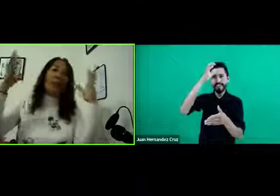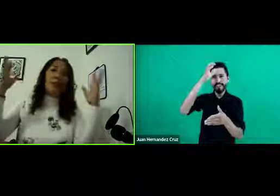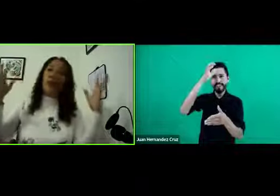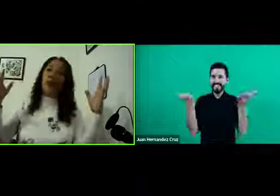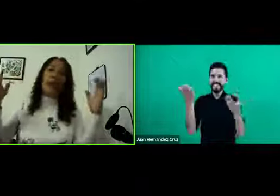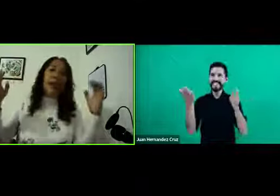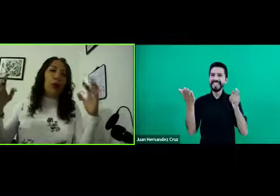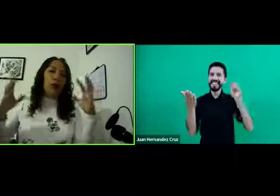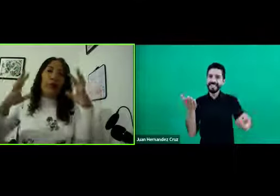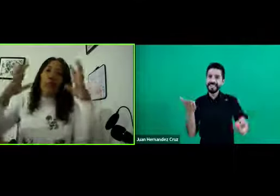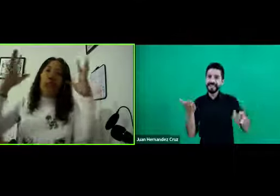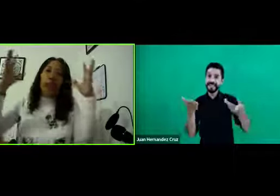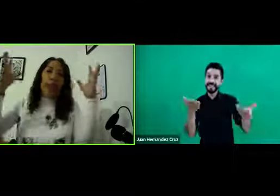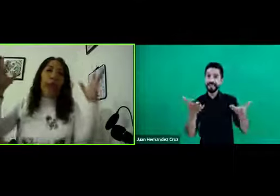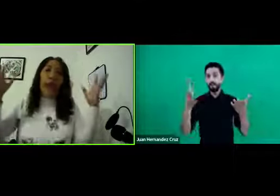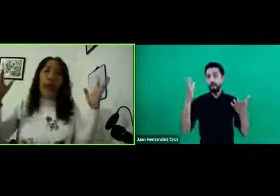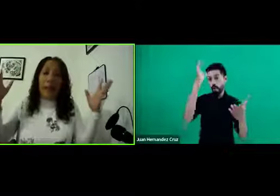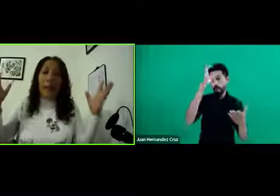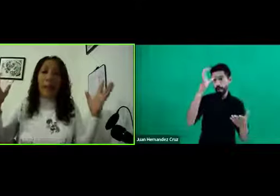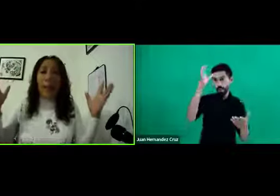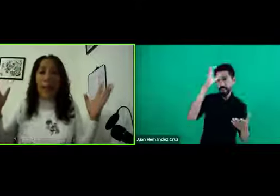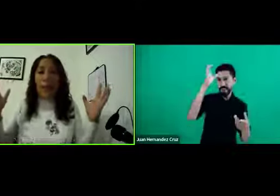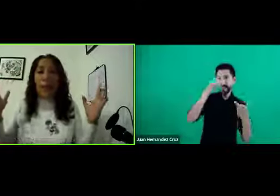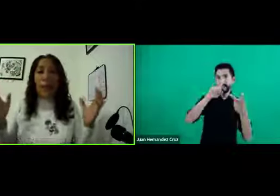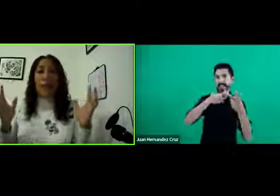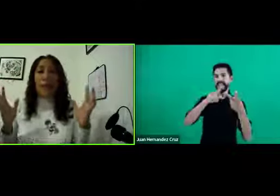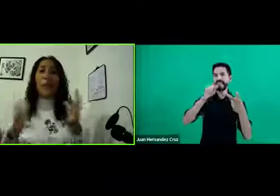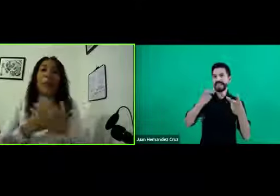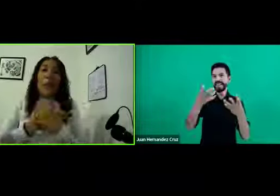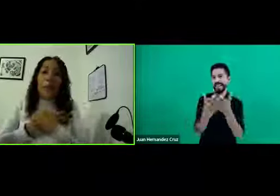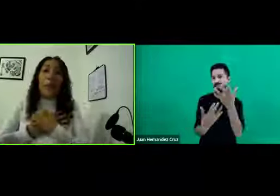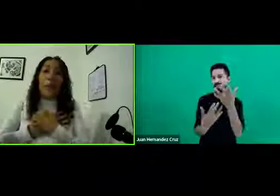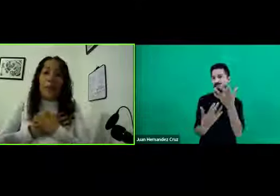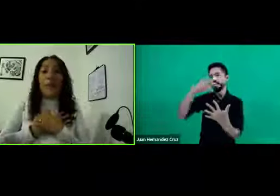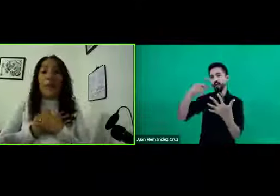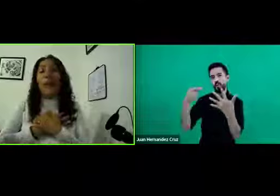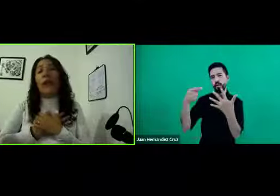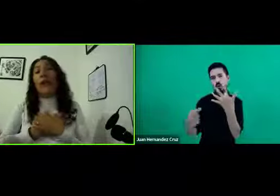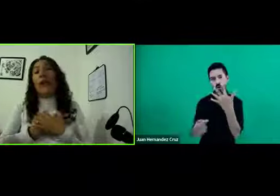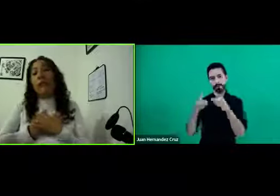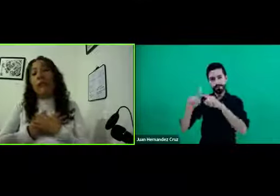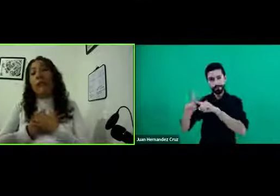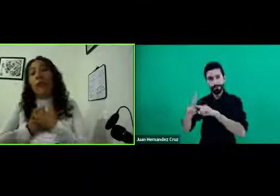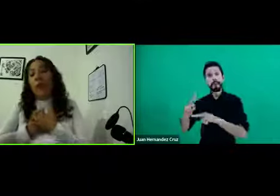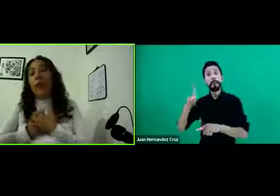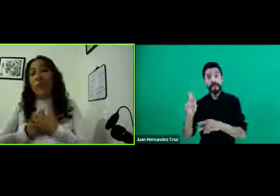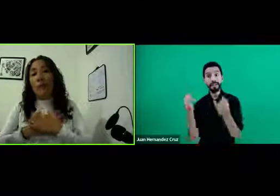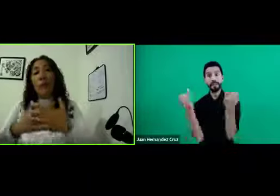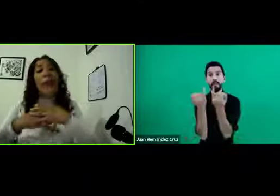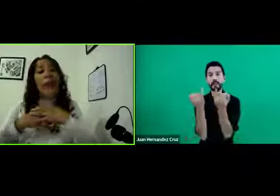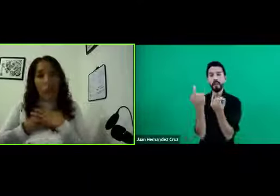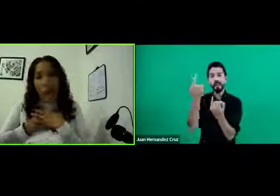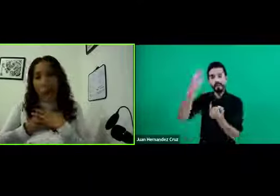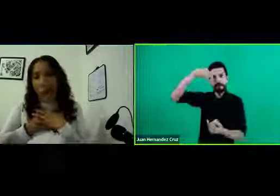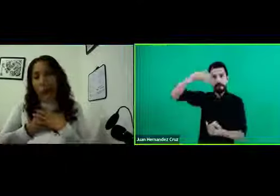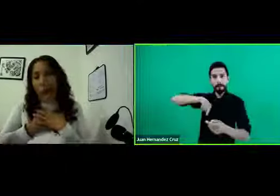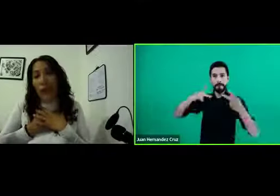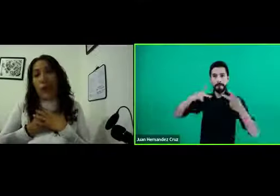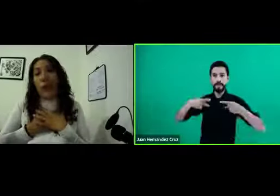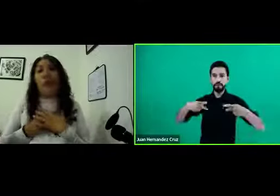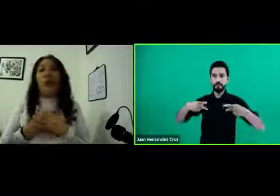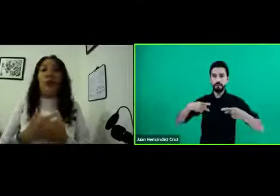parte de la expansión de la conciencia, llegar a aspectos de la conciencia, pero también tomando en consideración mucho a la persona,